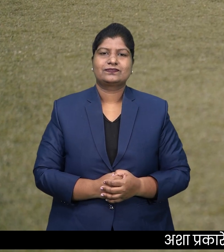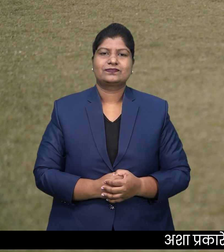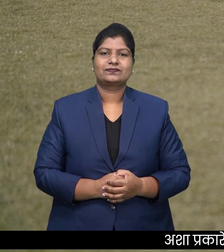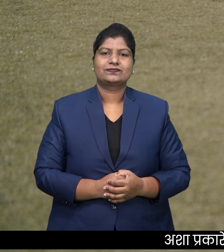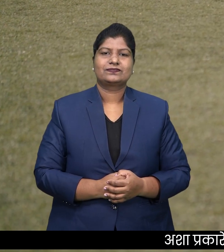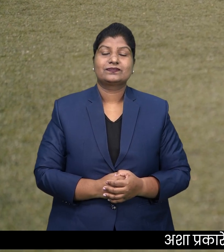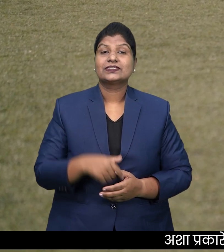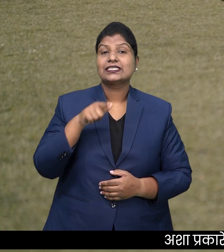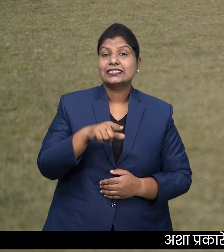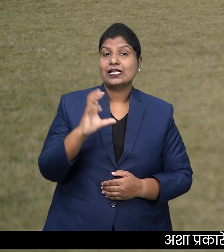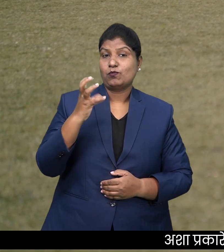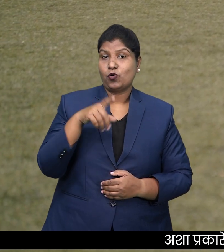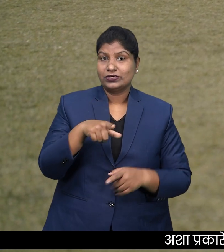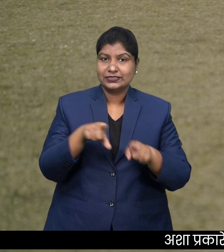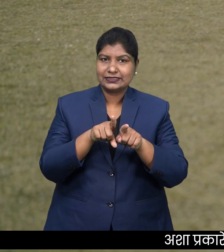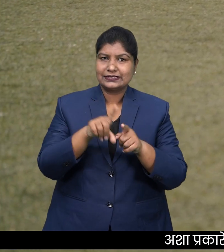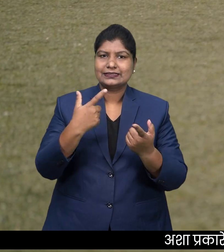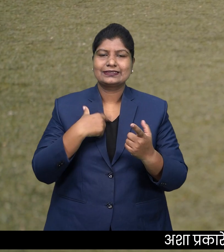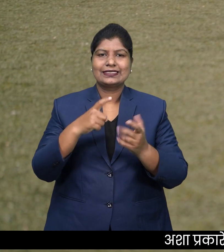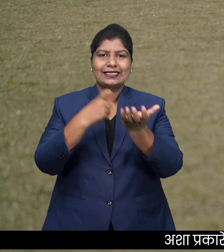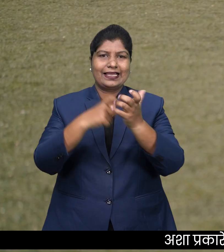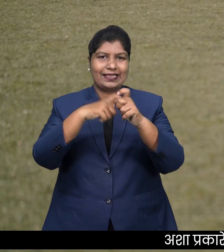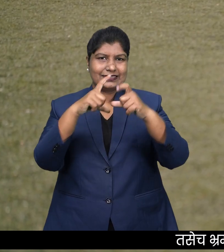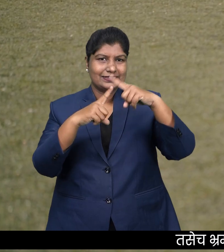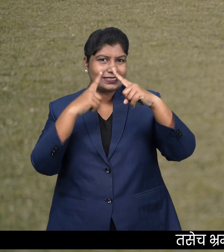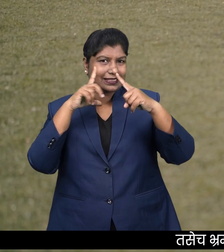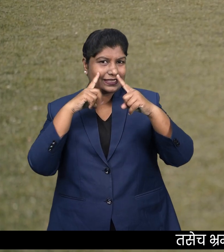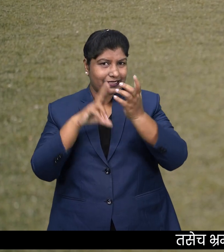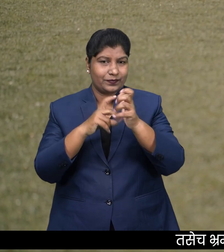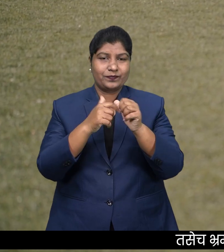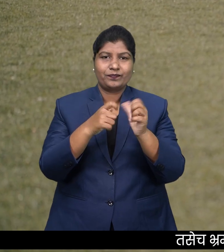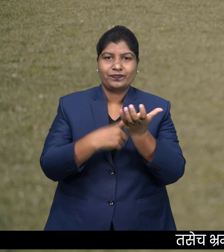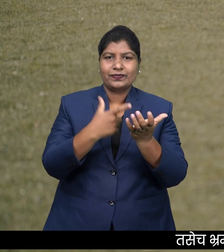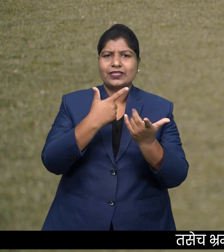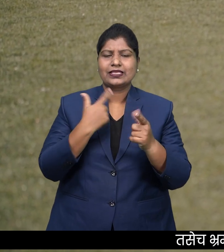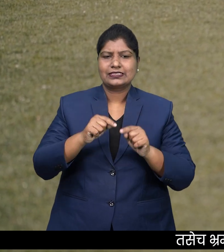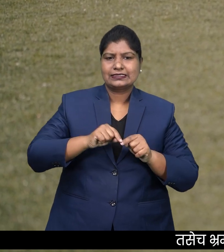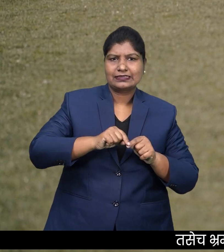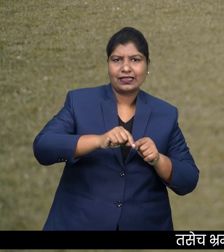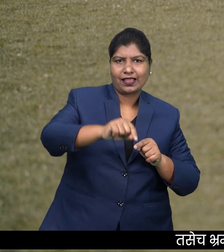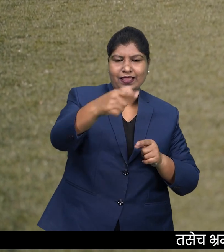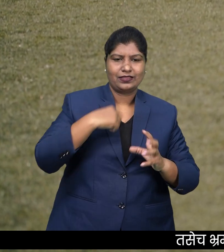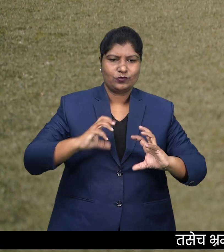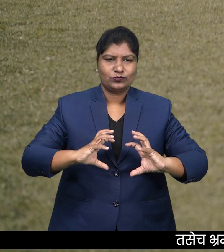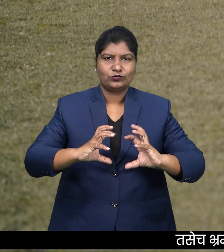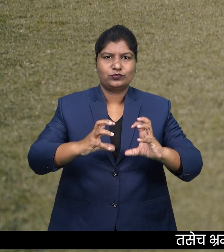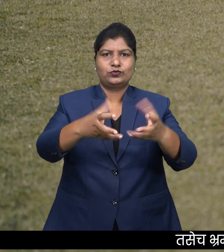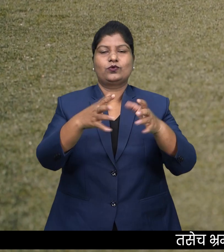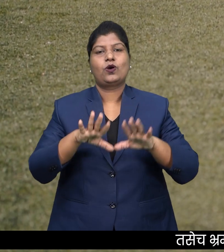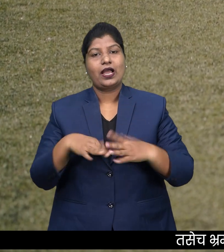अशा प्रकारे चेंडू सरळ रेषीय गती तसेच भ्रमण गती अनुभवतो.